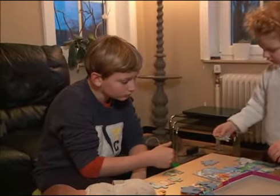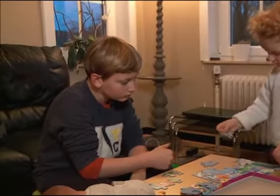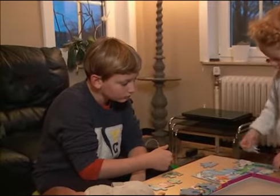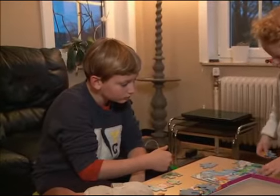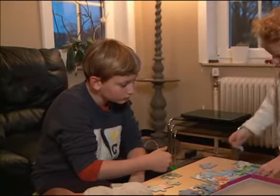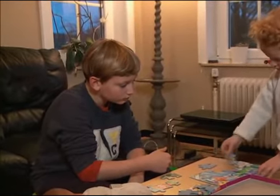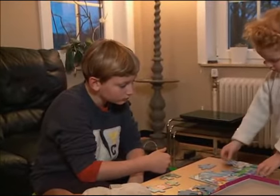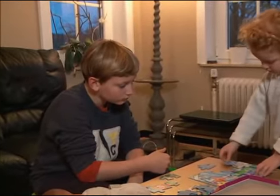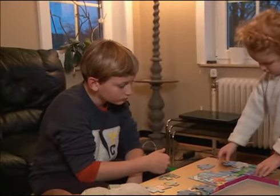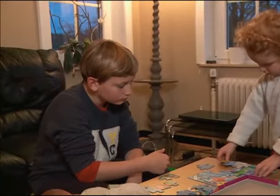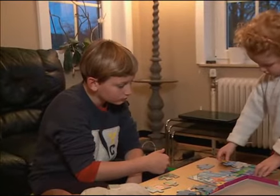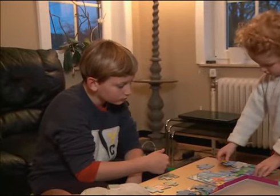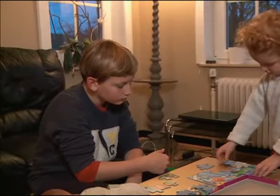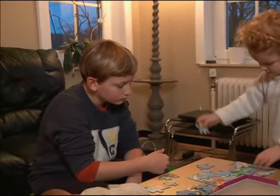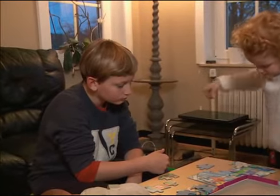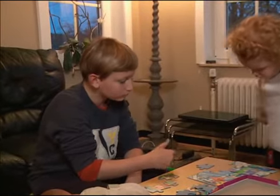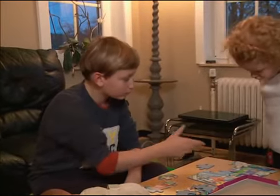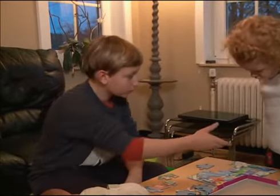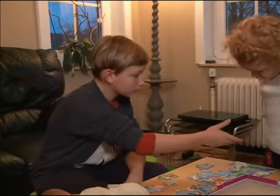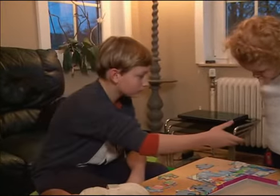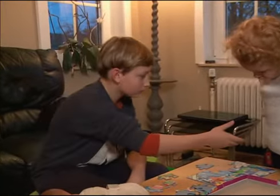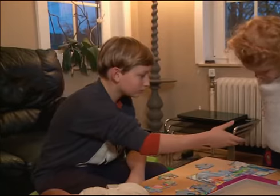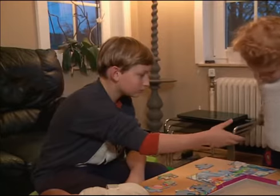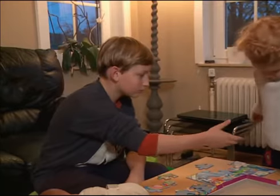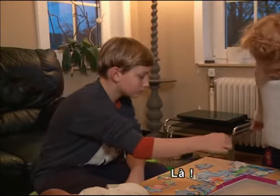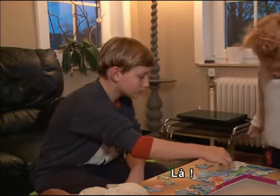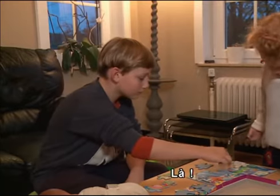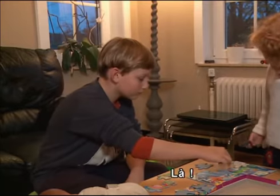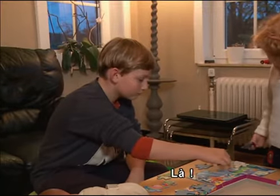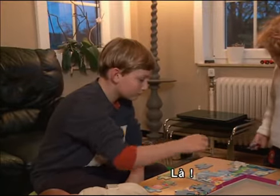Ah mais oui. C'est pas...